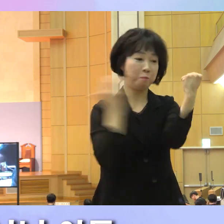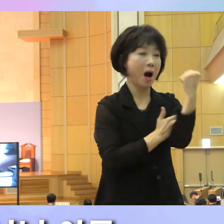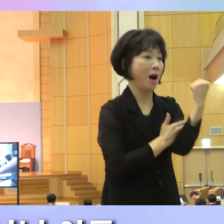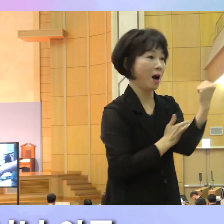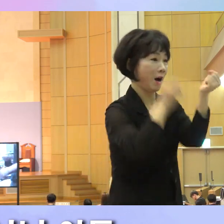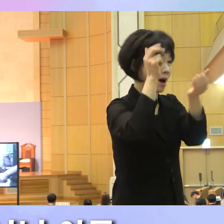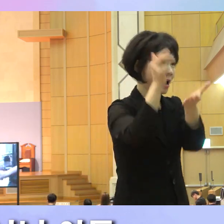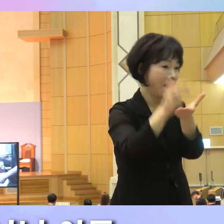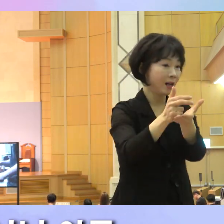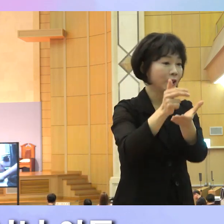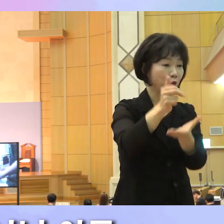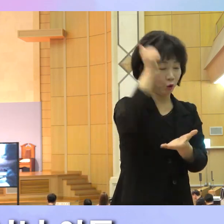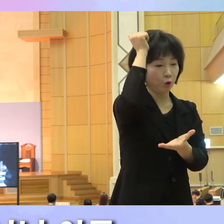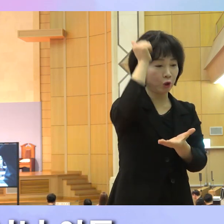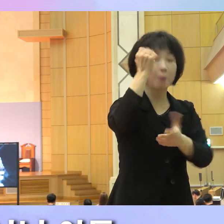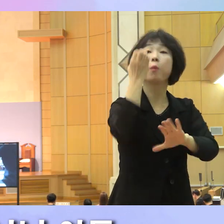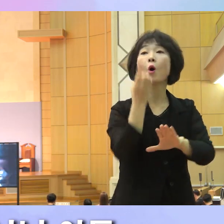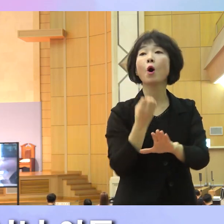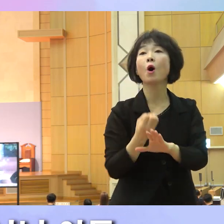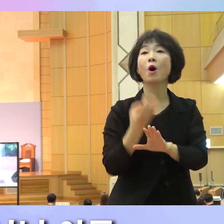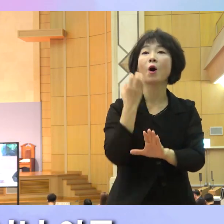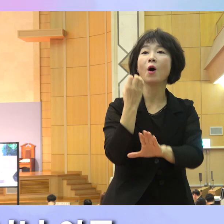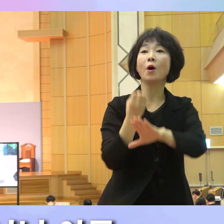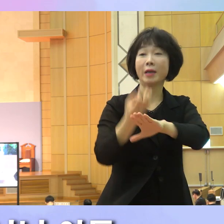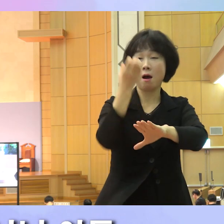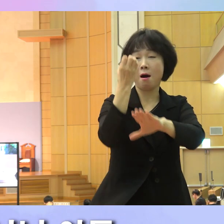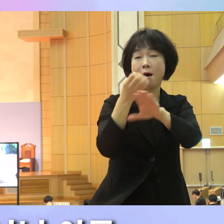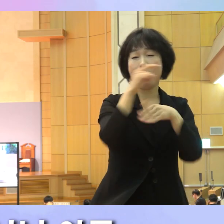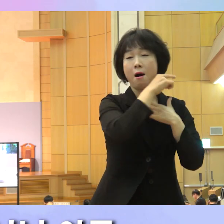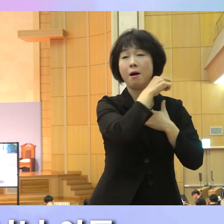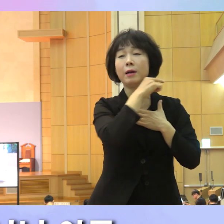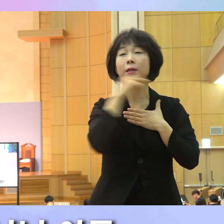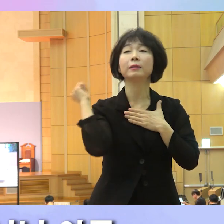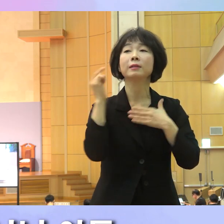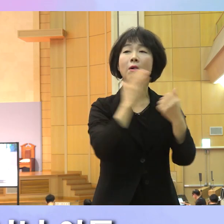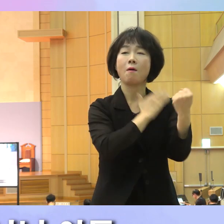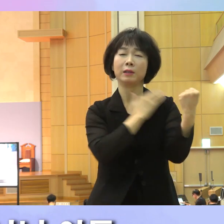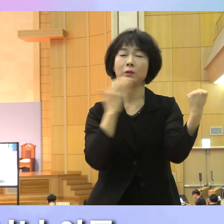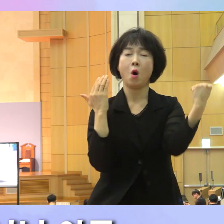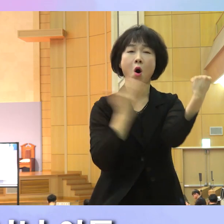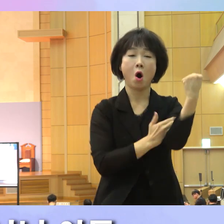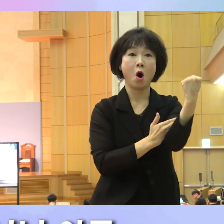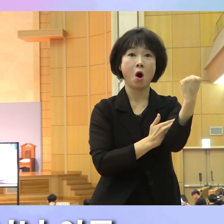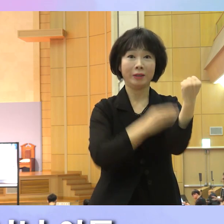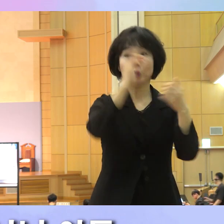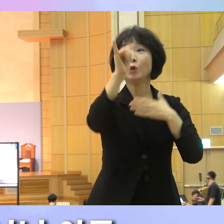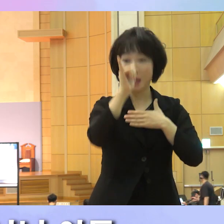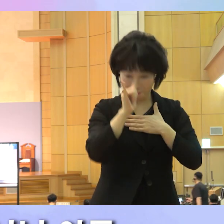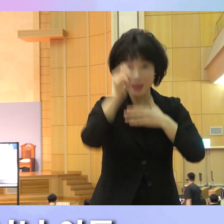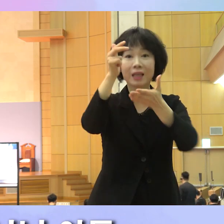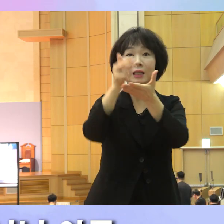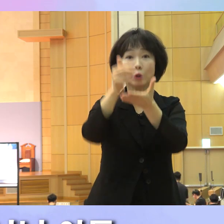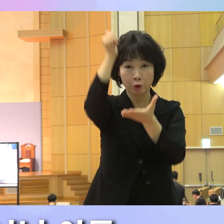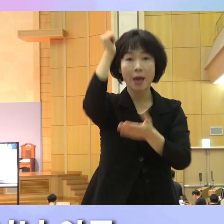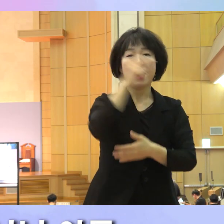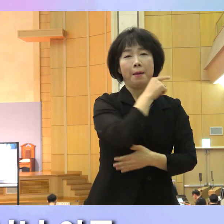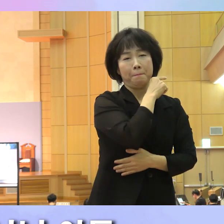능력이로다. 주의 보혈 능력 있도다. 주의